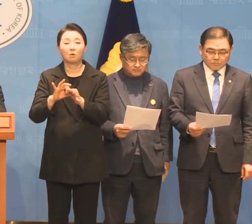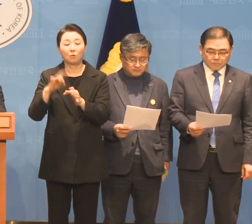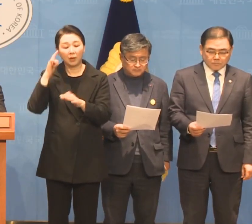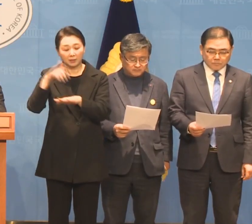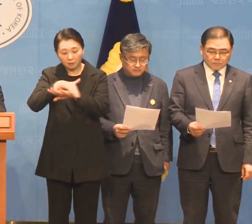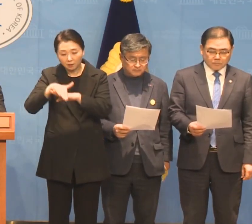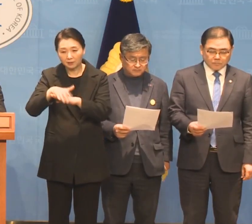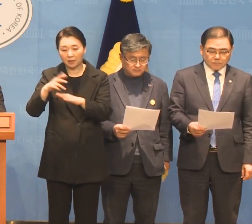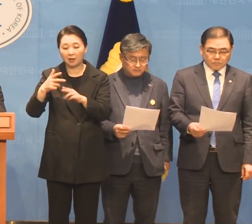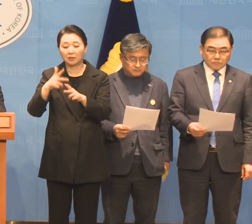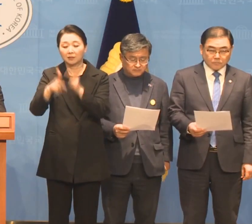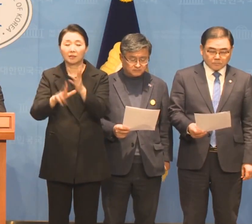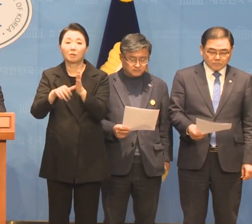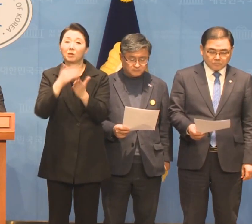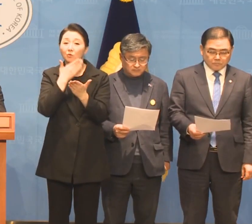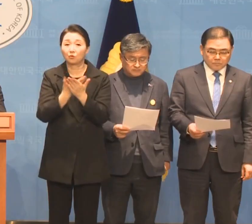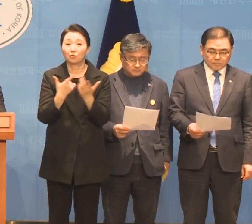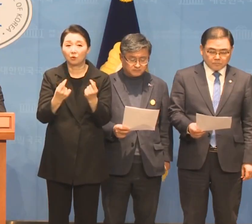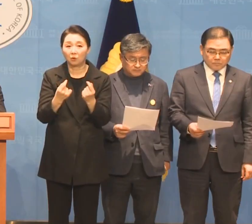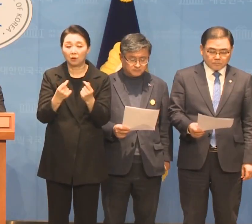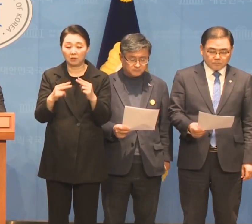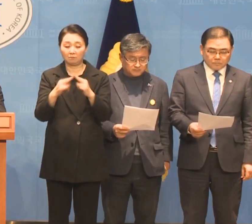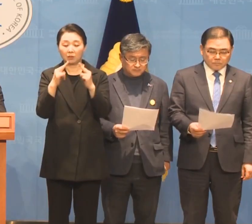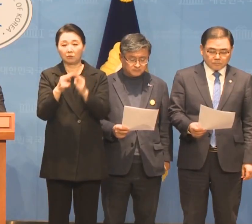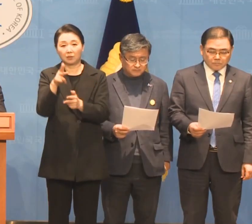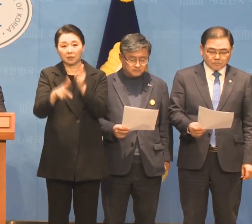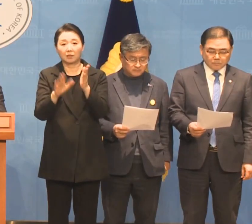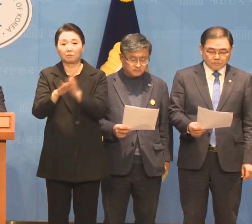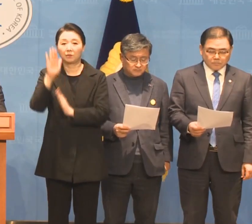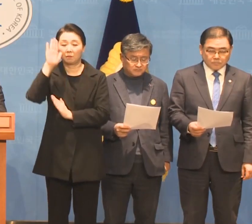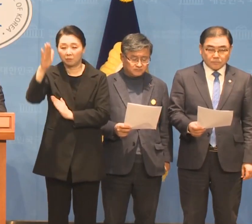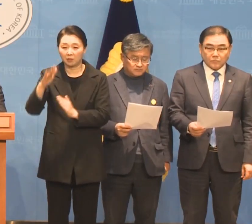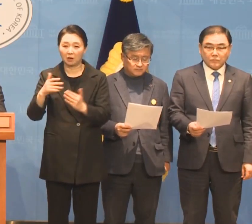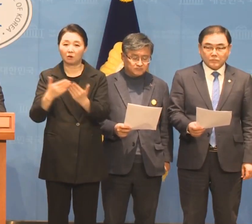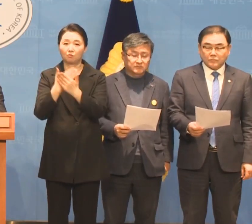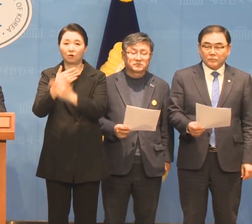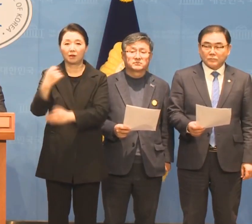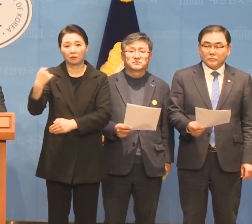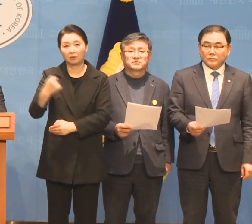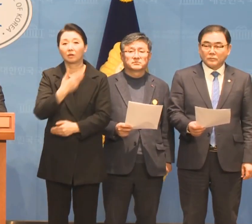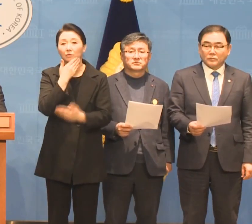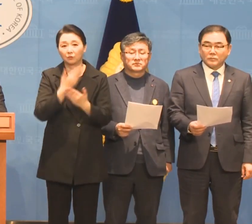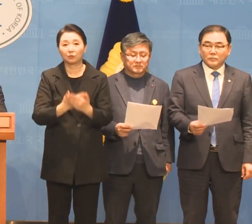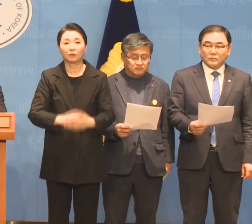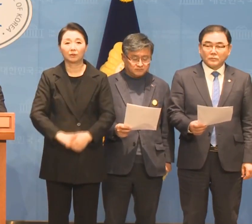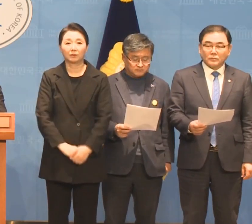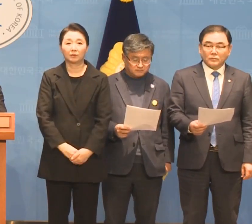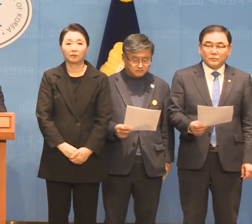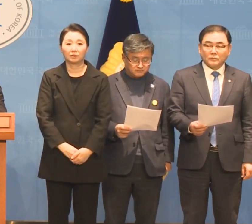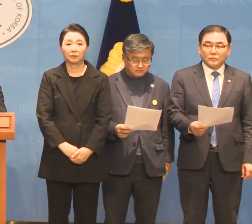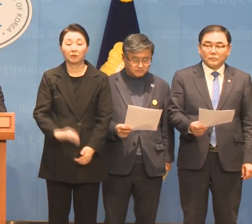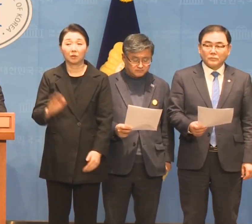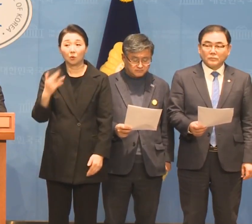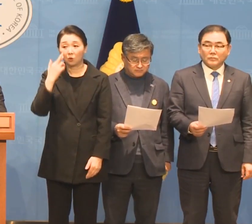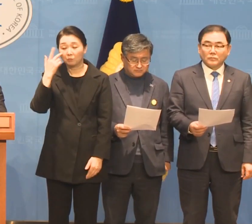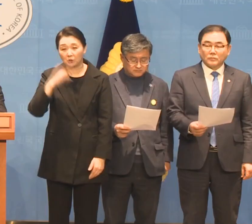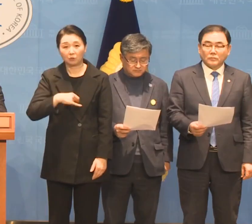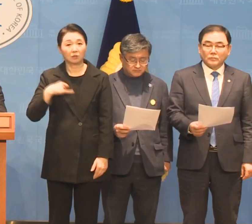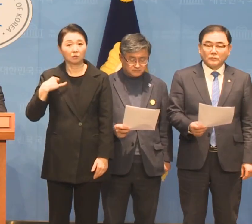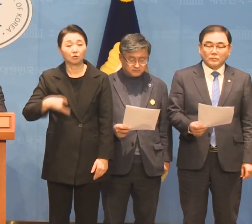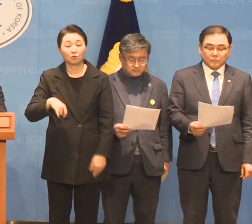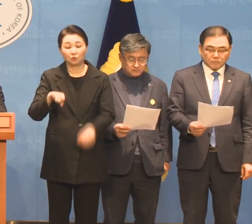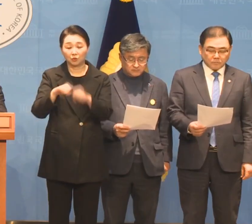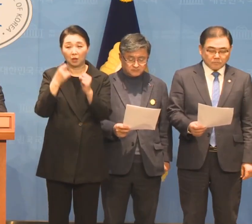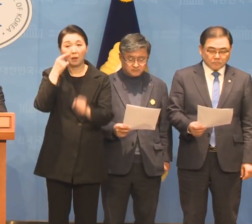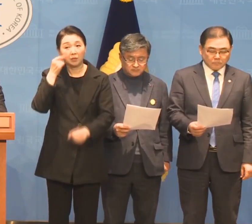토대입니다. 반도체 산업이 미래 국가 경쟁력의 바로미터입니다. 그래서 최근 미국과 중국,